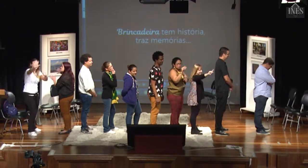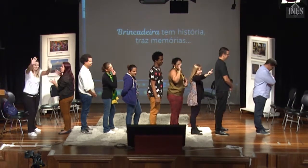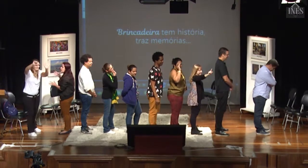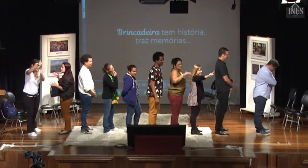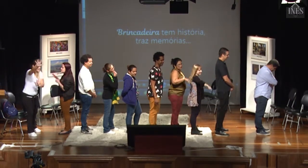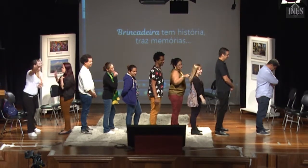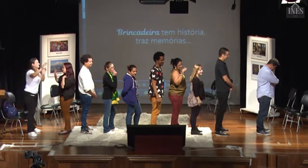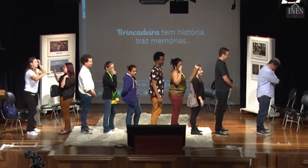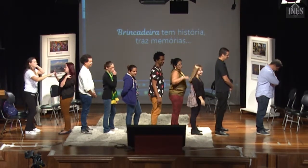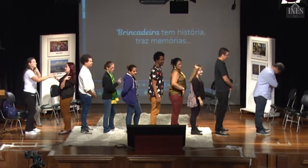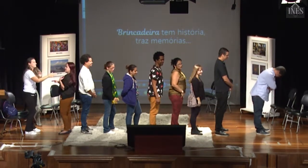De novo, gente, olha.